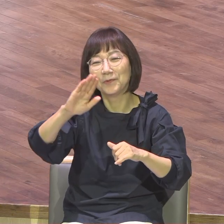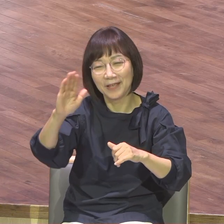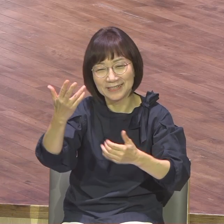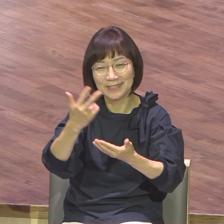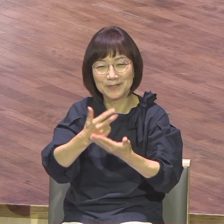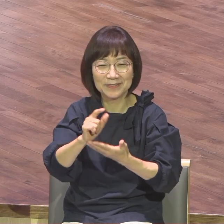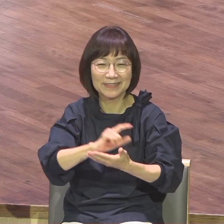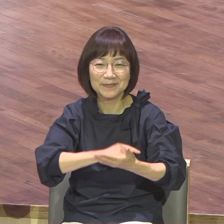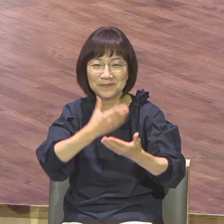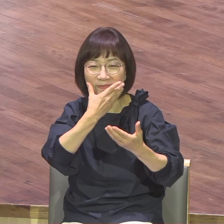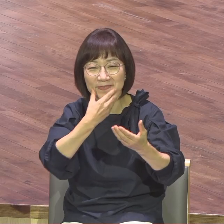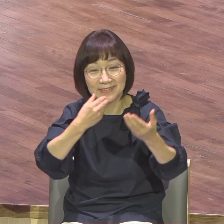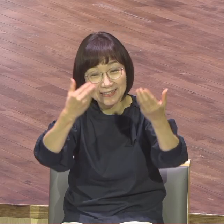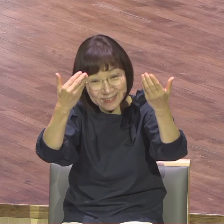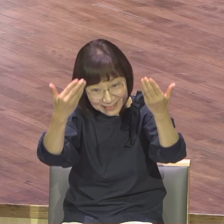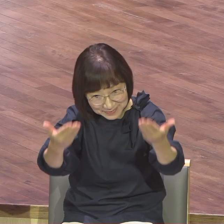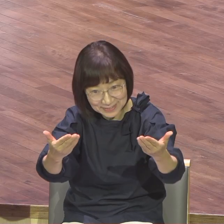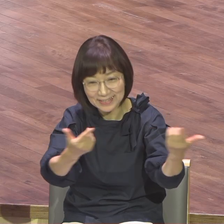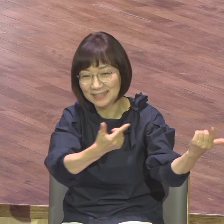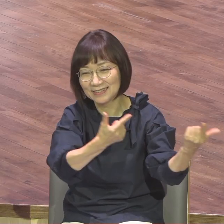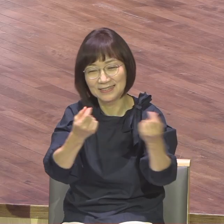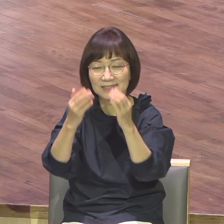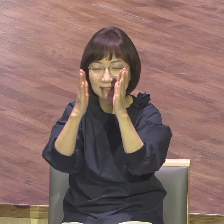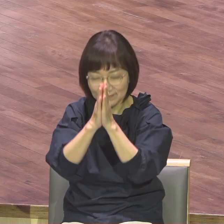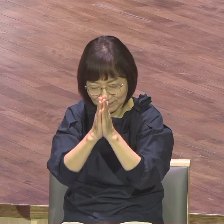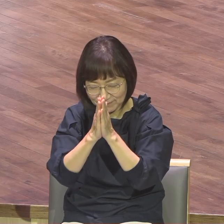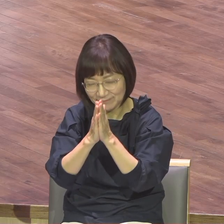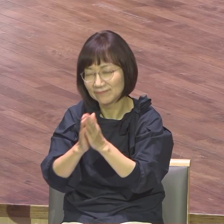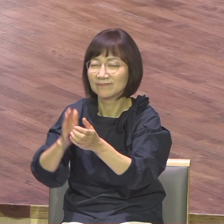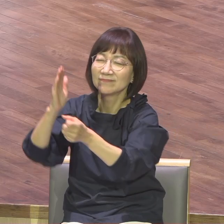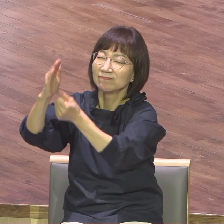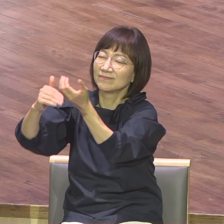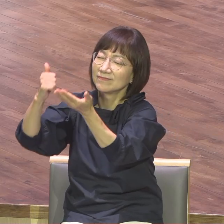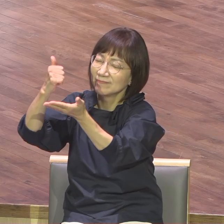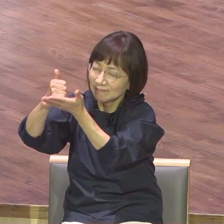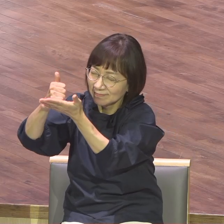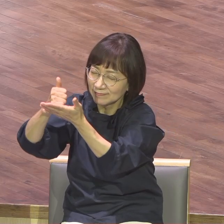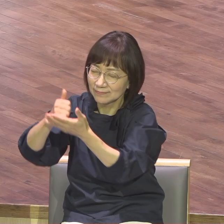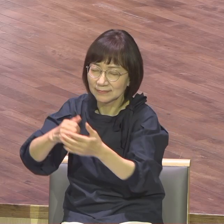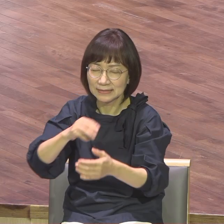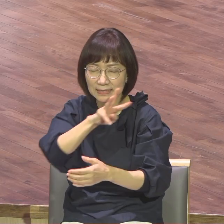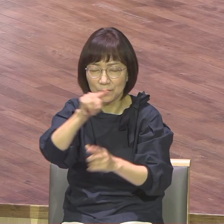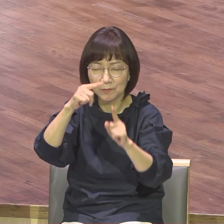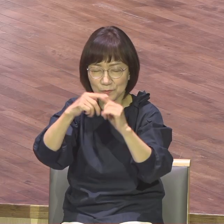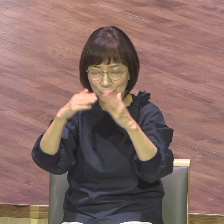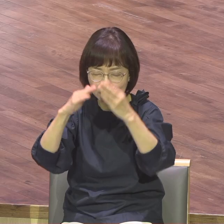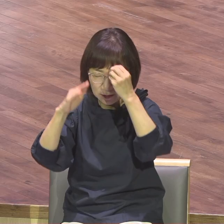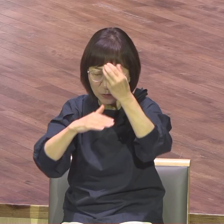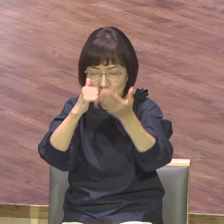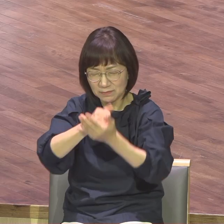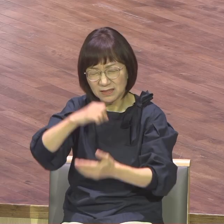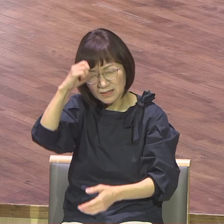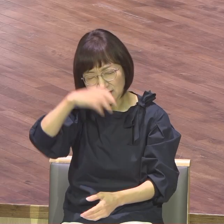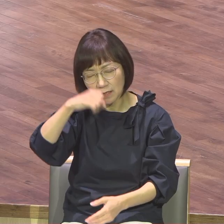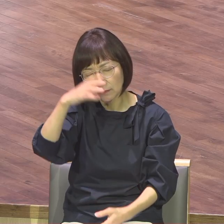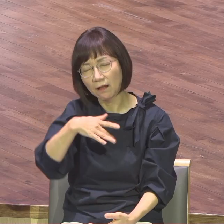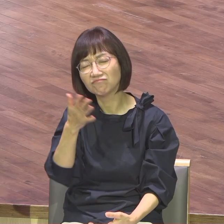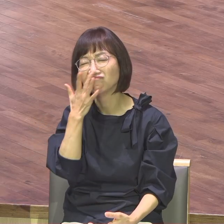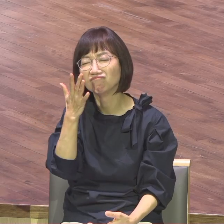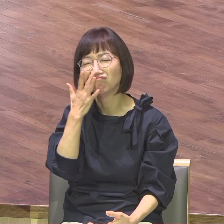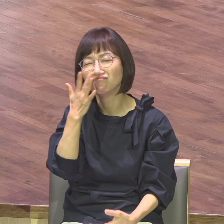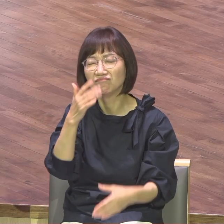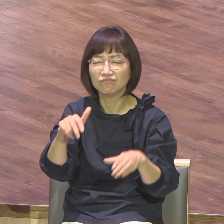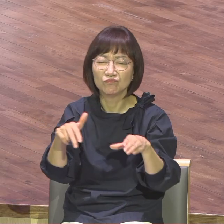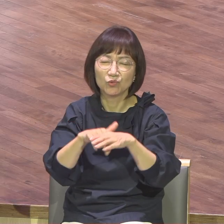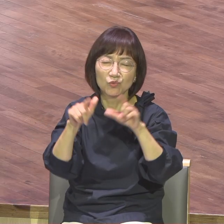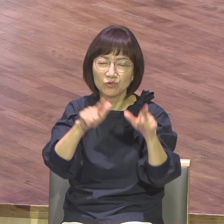되시기를 주님으로 축복합니다. 기도합시다. 아버지 하나님, 영계 모든 성도들 막연한 종교생활하지 말고